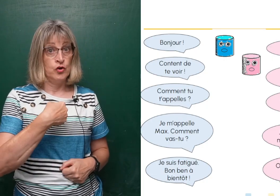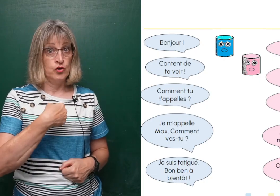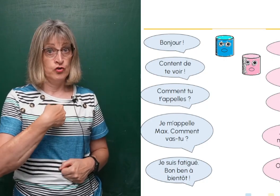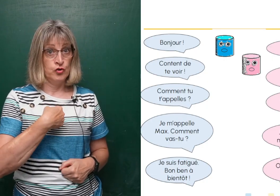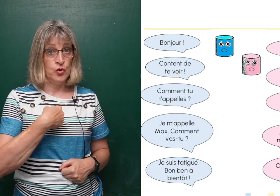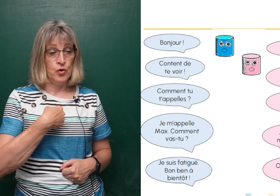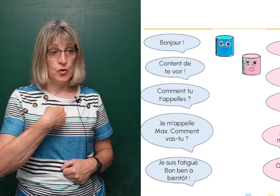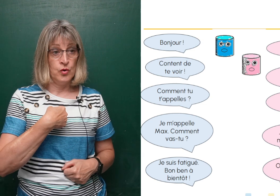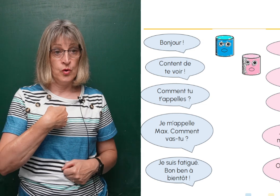Je